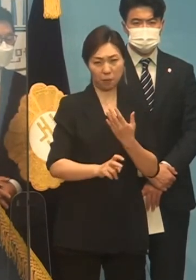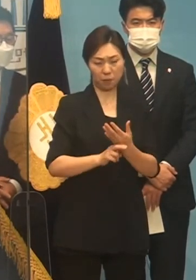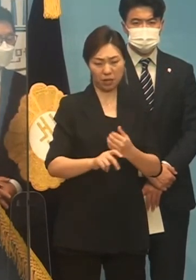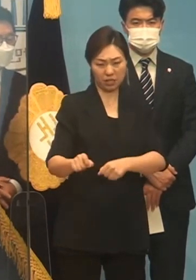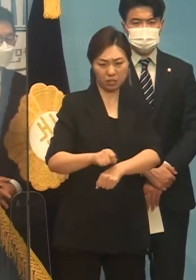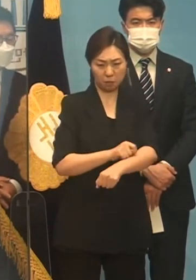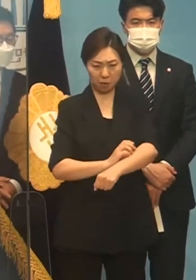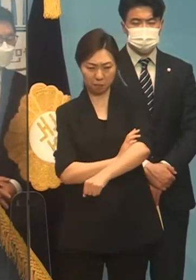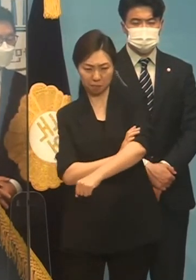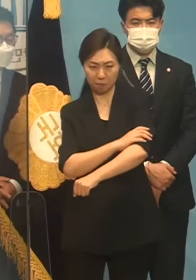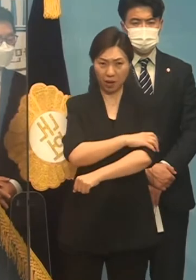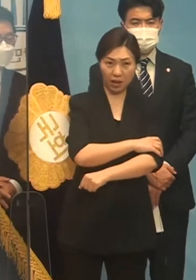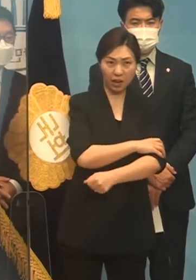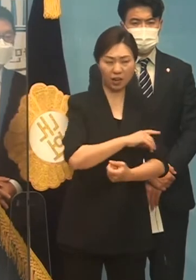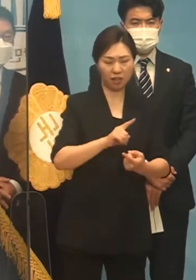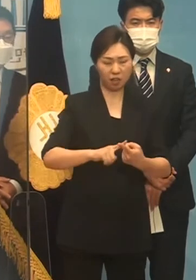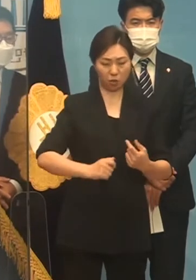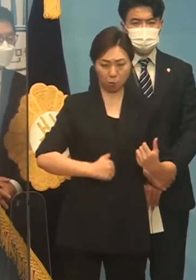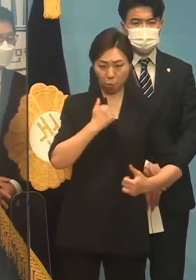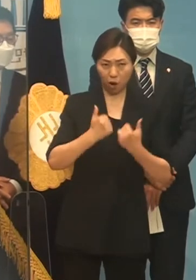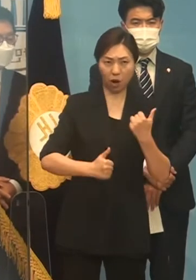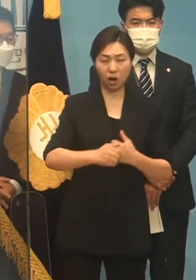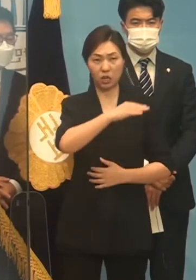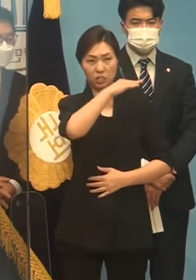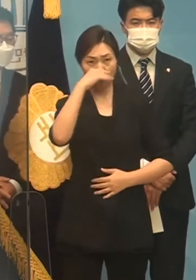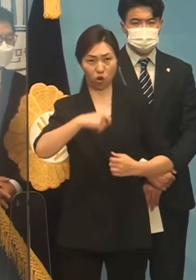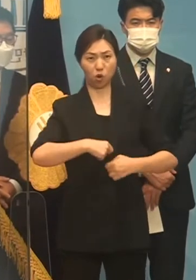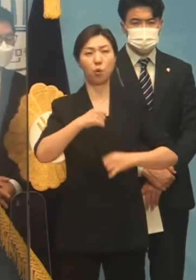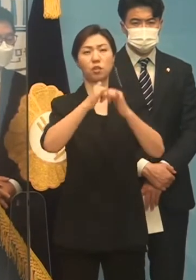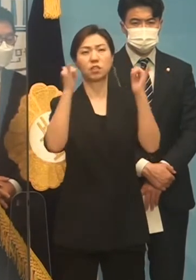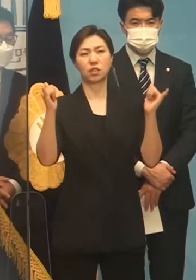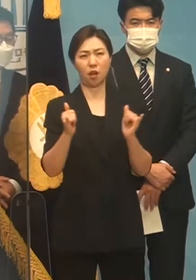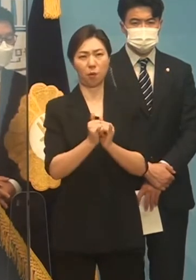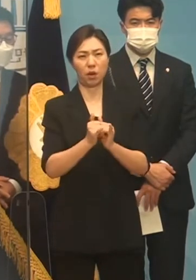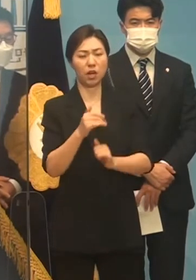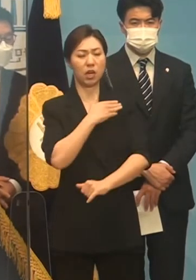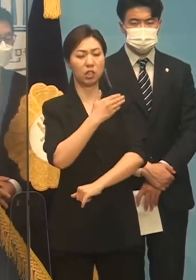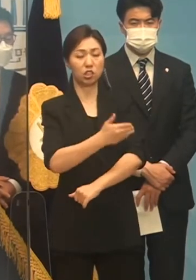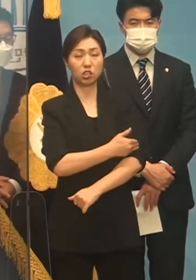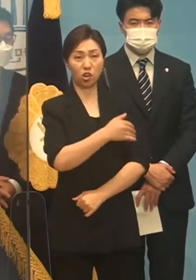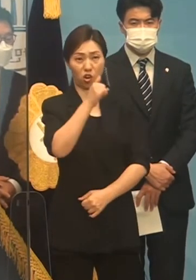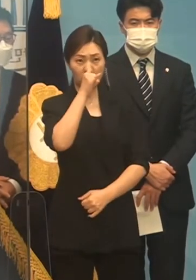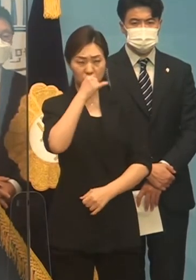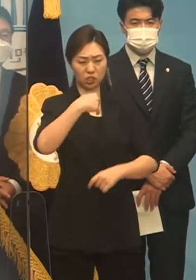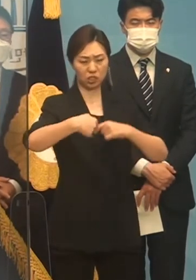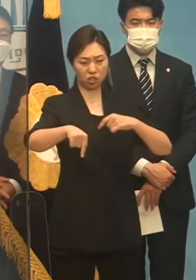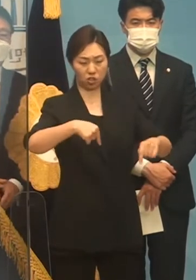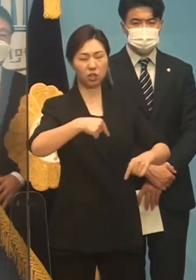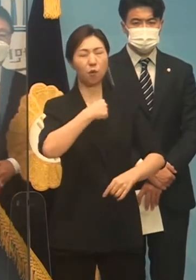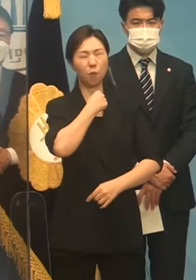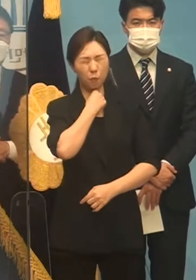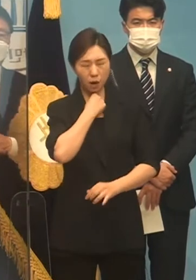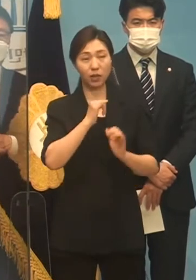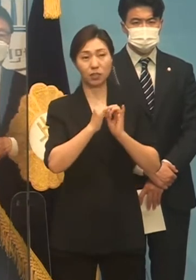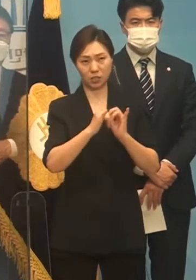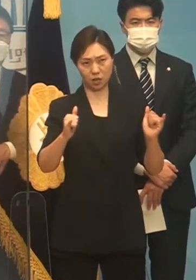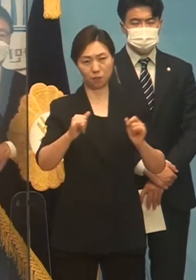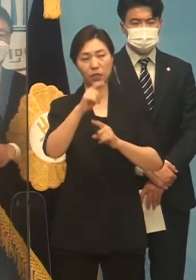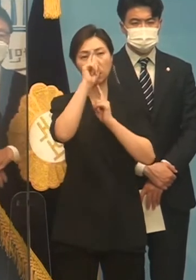분노하고 정의로운 사회와 유능한 정치를 바라는 국민들의 마음이 이낙연에게 몰리고